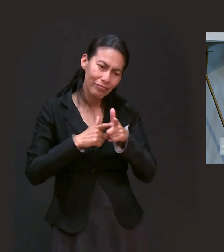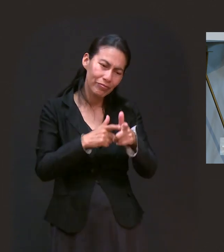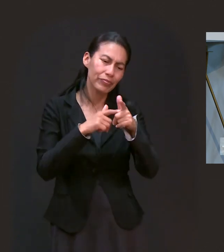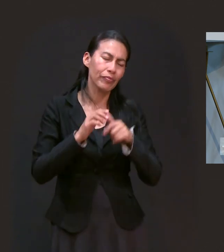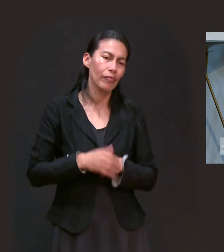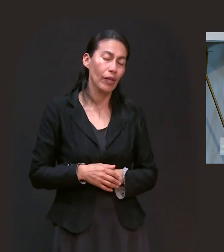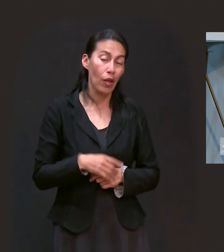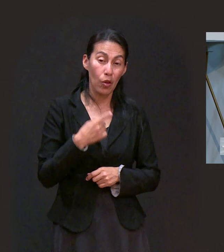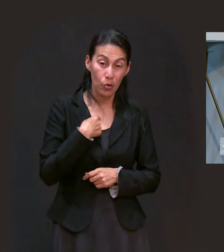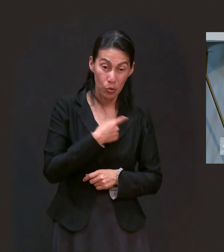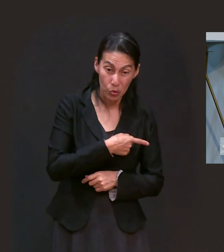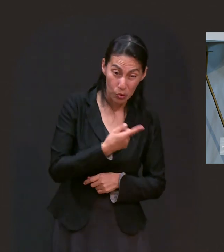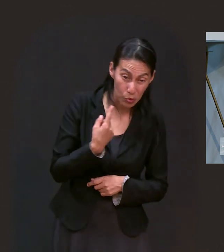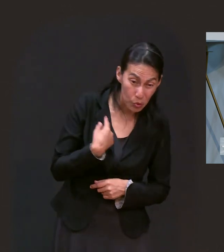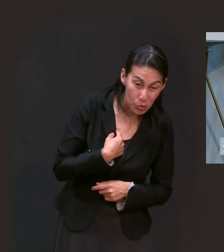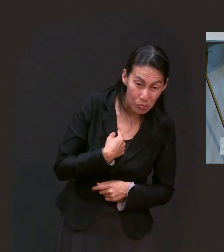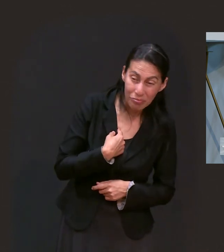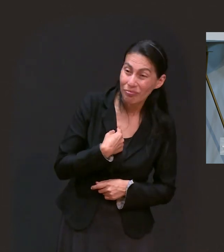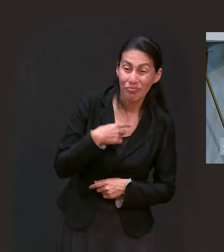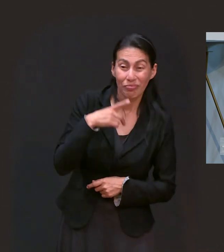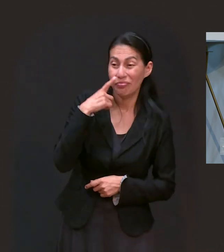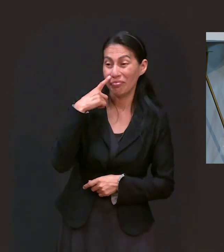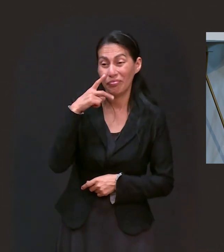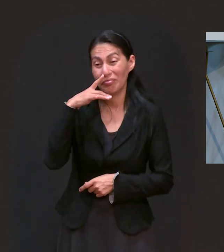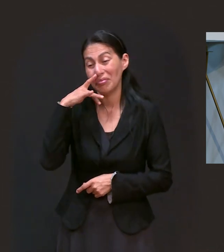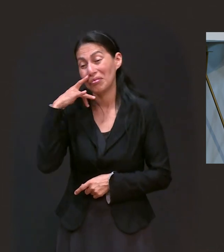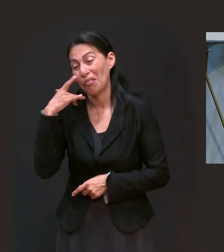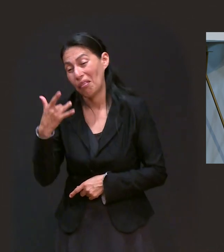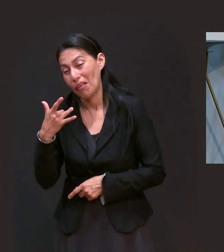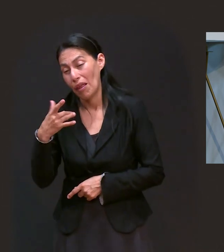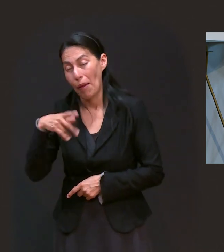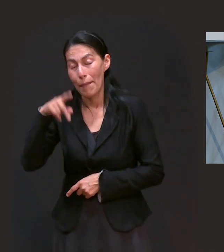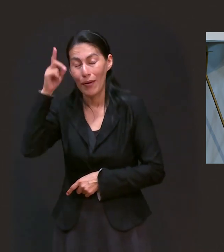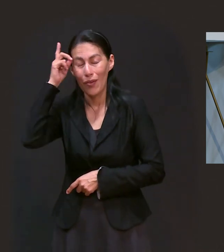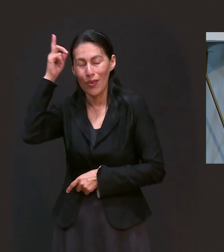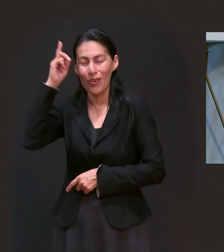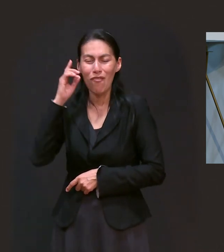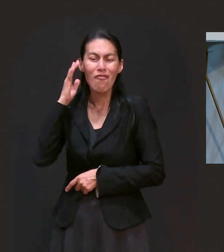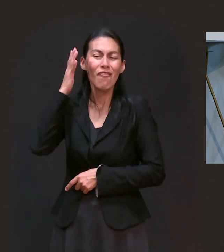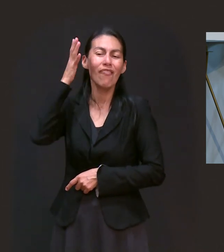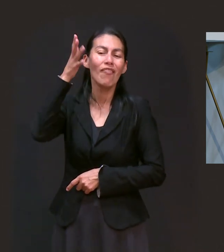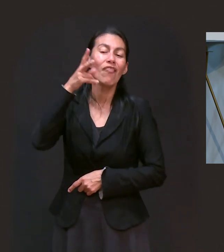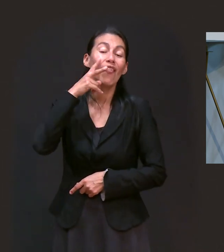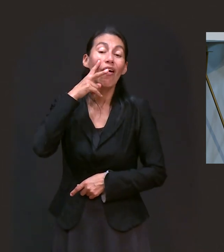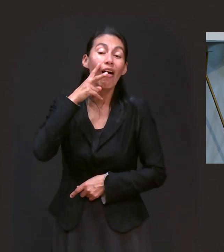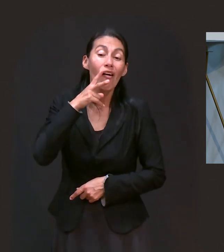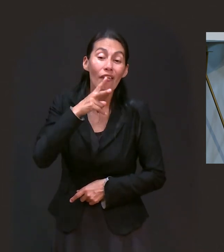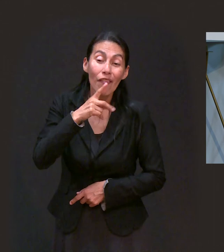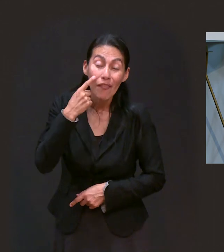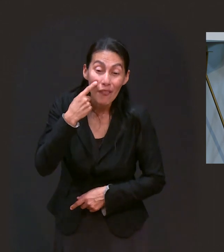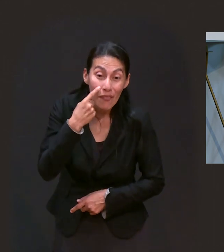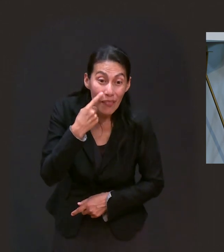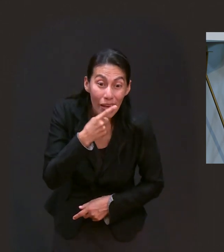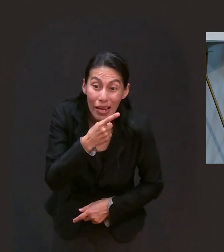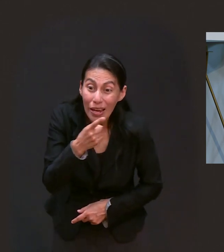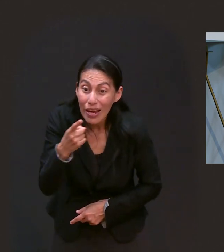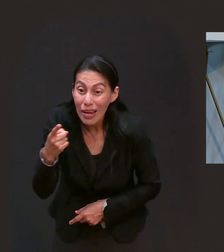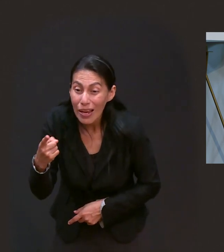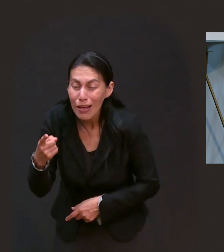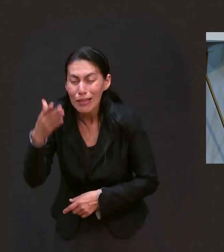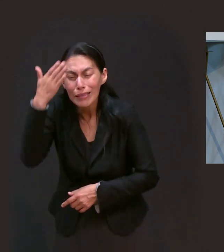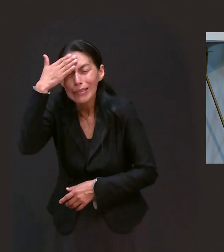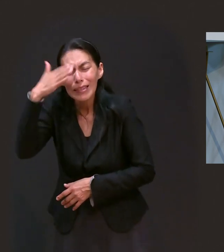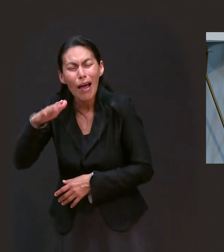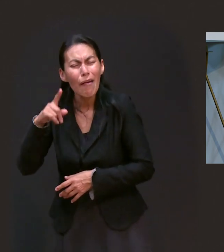en oración dios ve donde nosotros no podemos ver donde aparentemente están cerradas las puertas